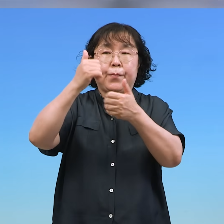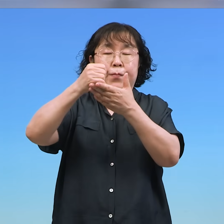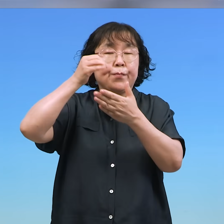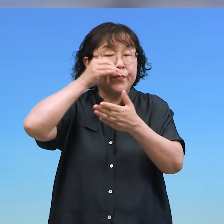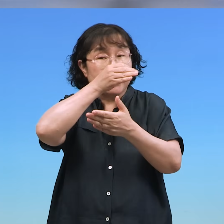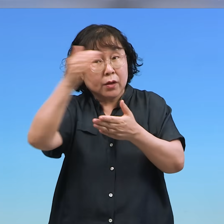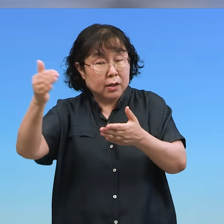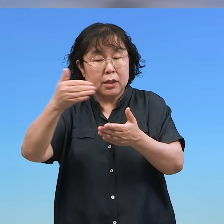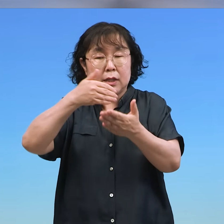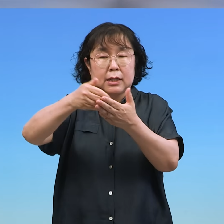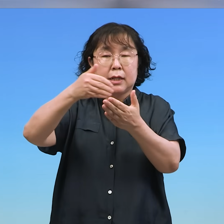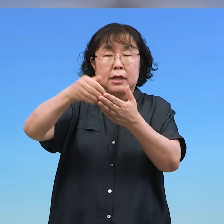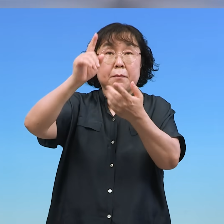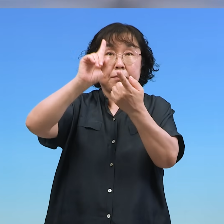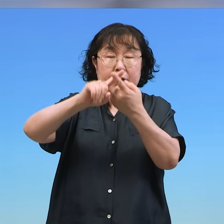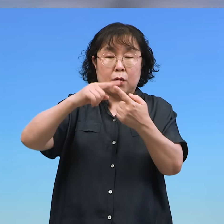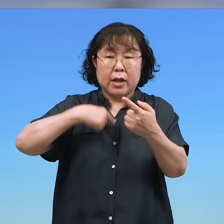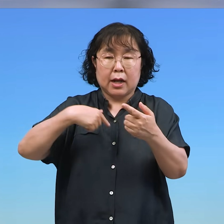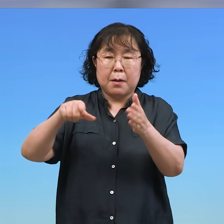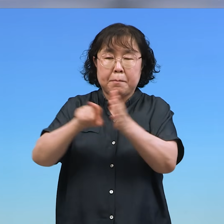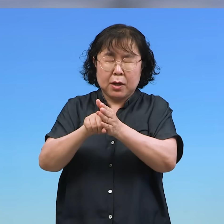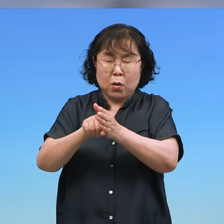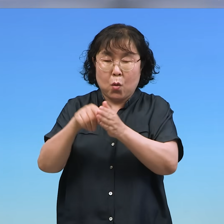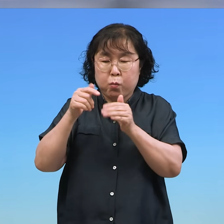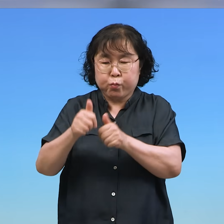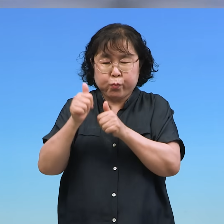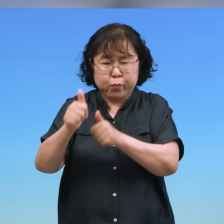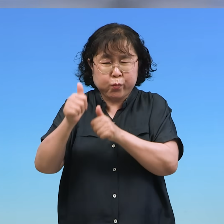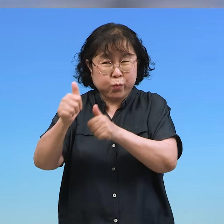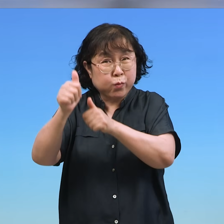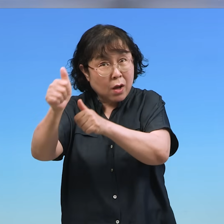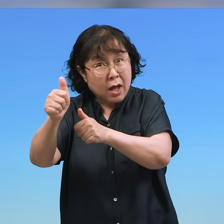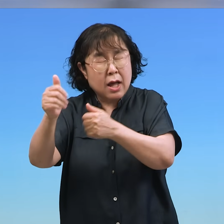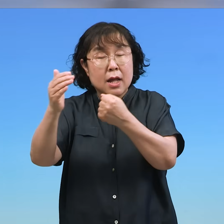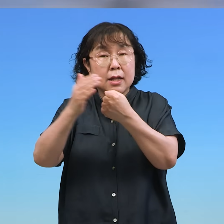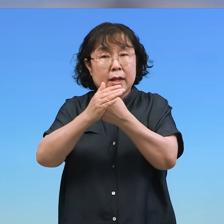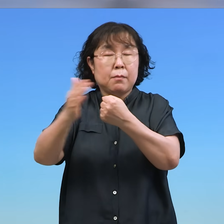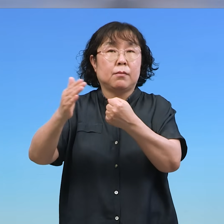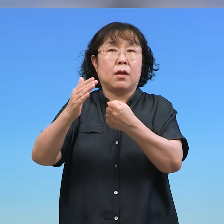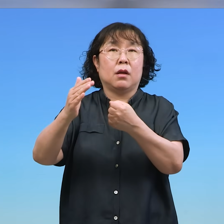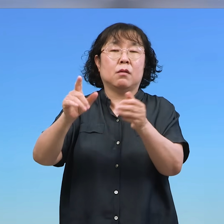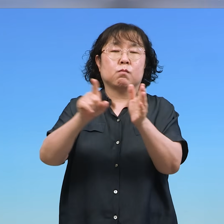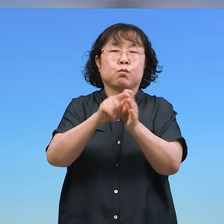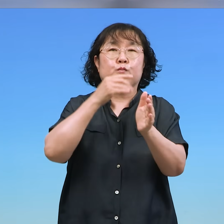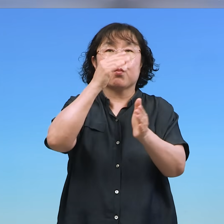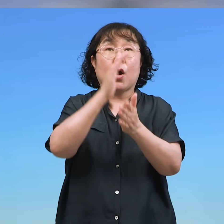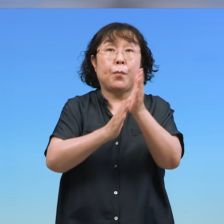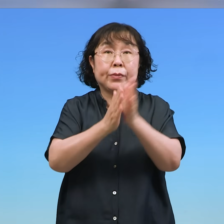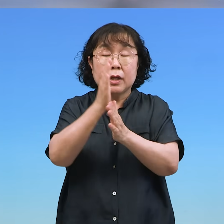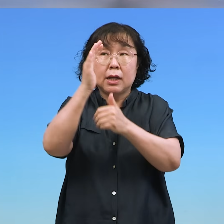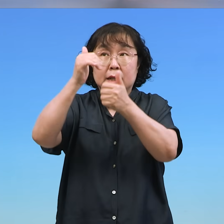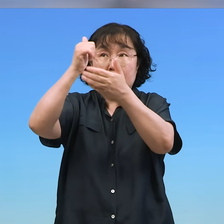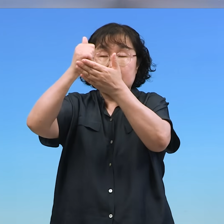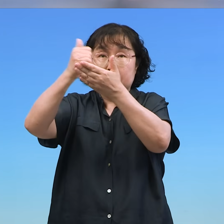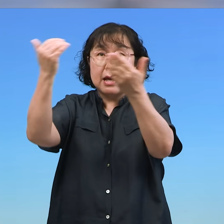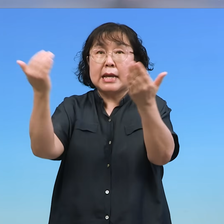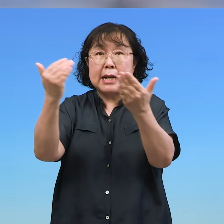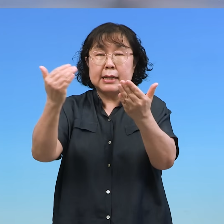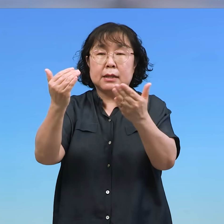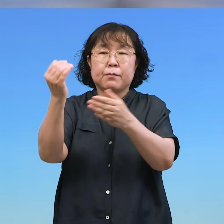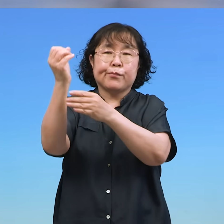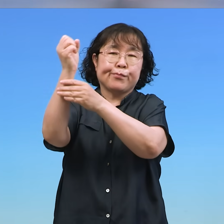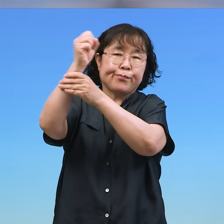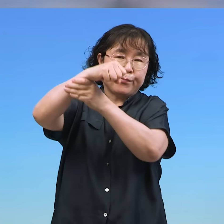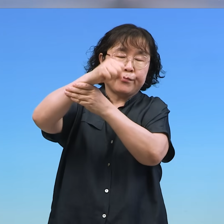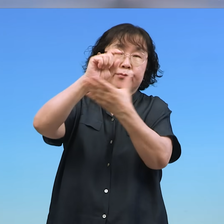그 그림대로 믿음으로 나아갔기 때문에 이게 믿겨지지 않는 하나님의 일하심이 그렇게 열매로